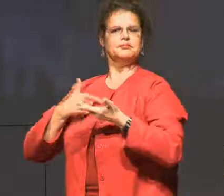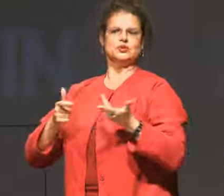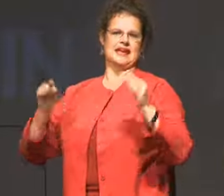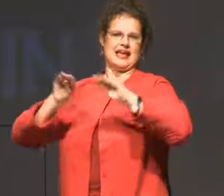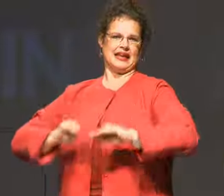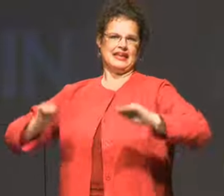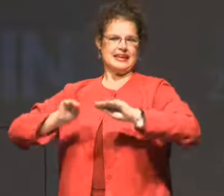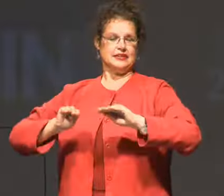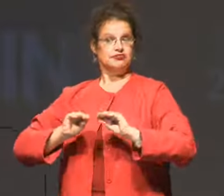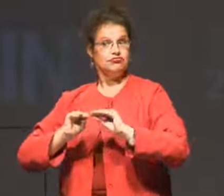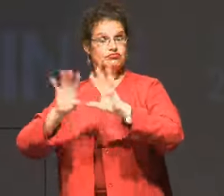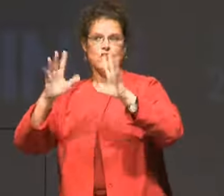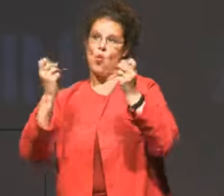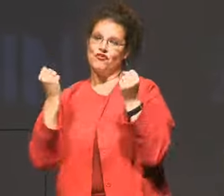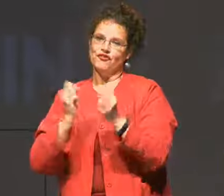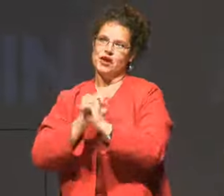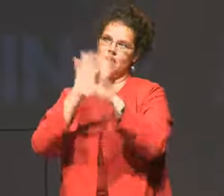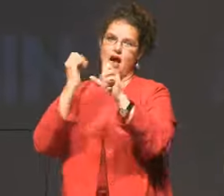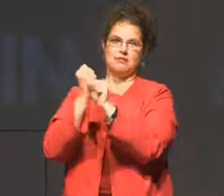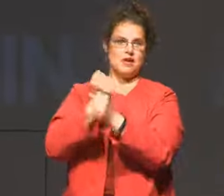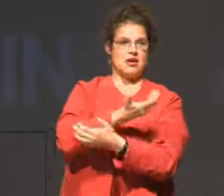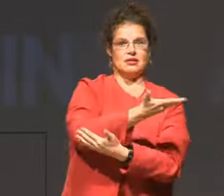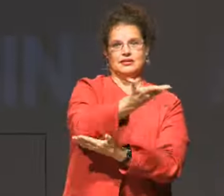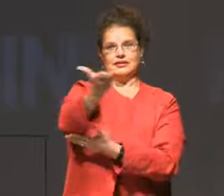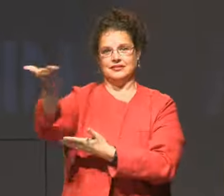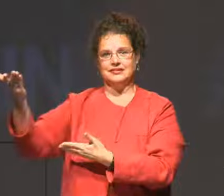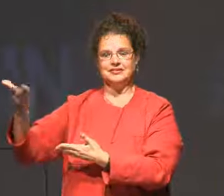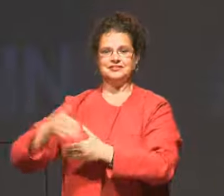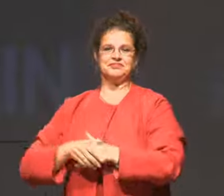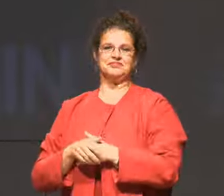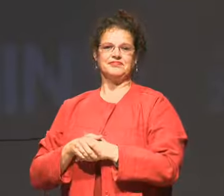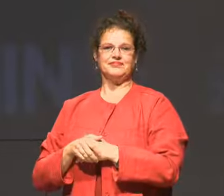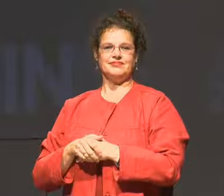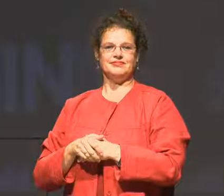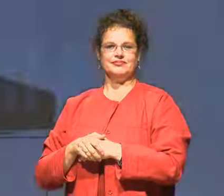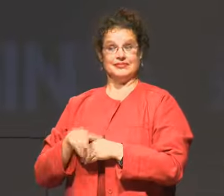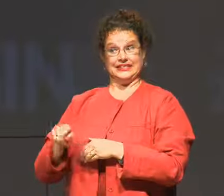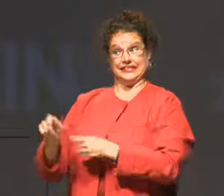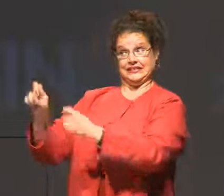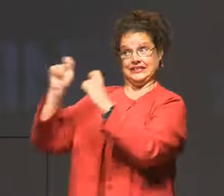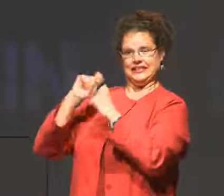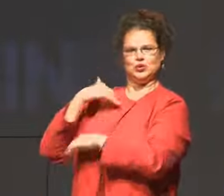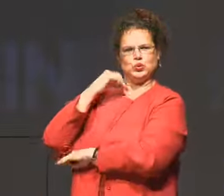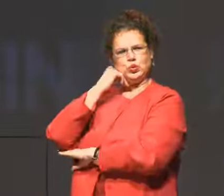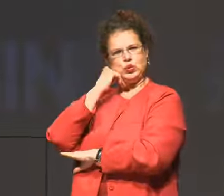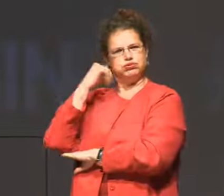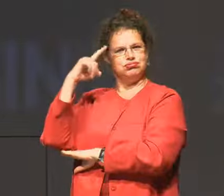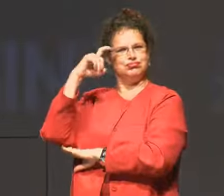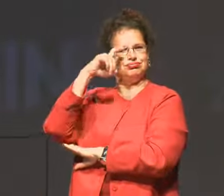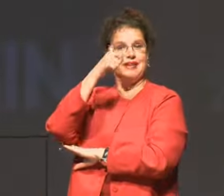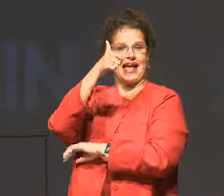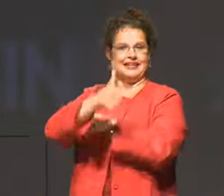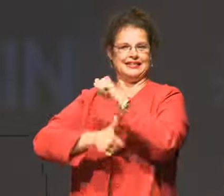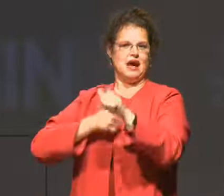Integration, Inklusion. Und ich möchte gerne Ihnen erklären, was die beiden Begriffe bedeuten, und ich hoffe, so etwas